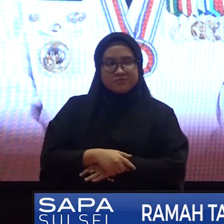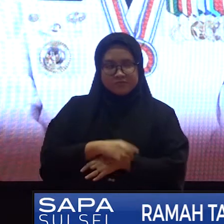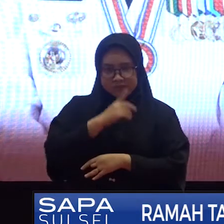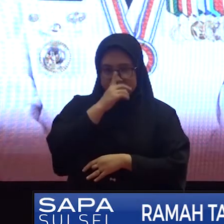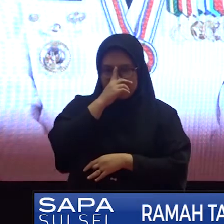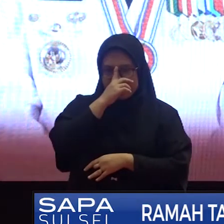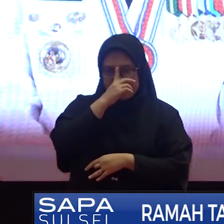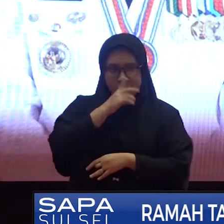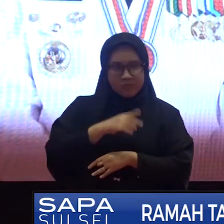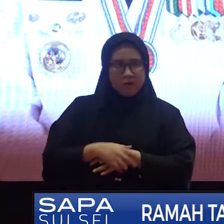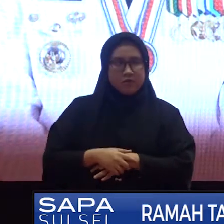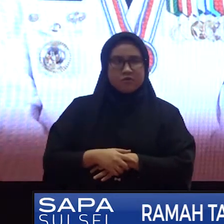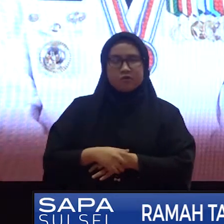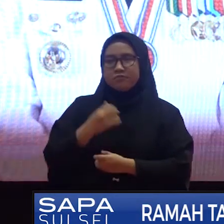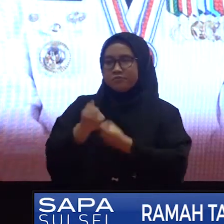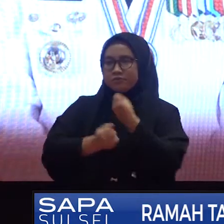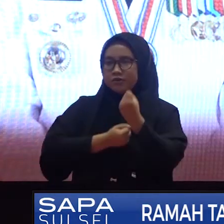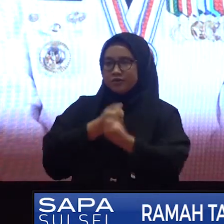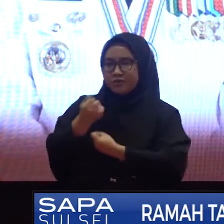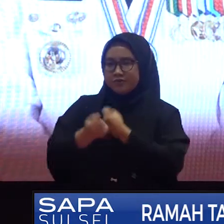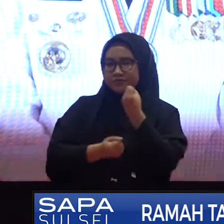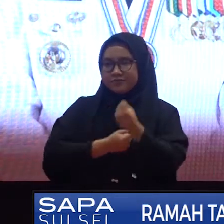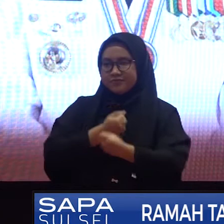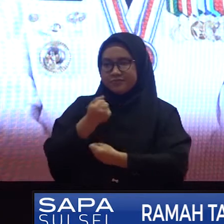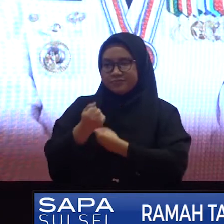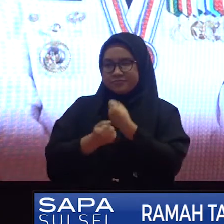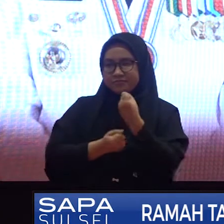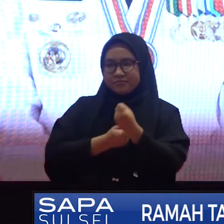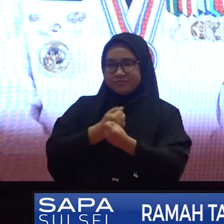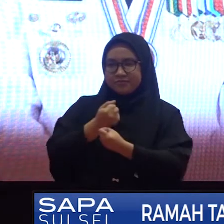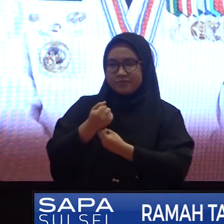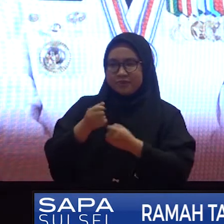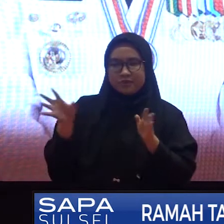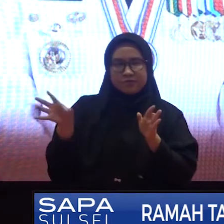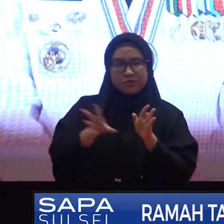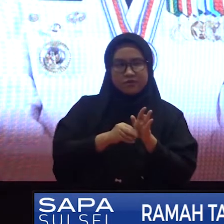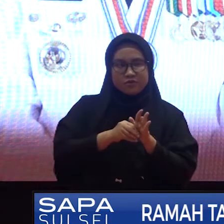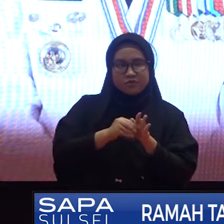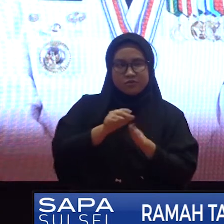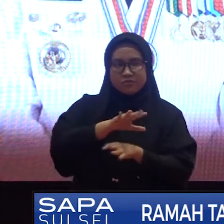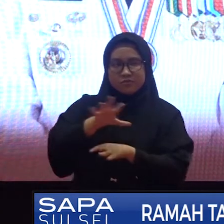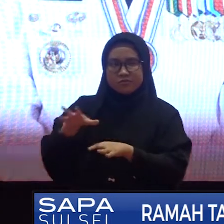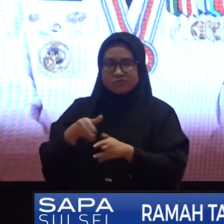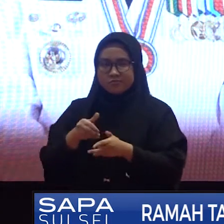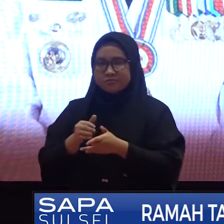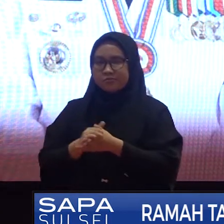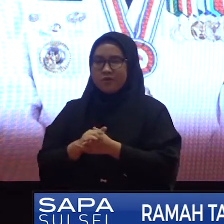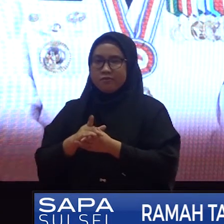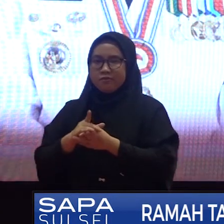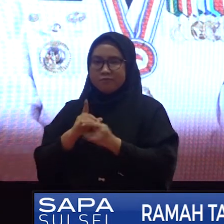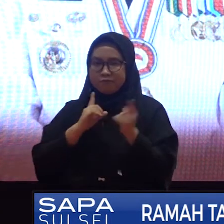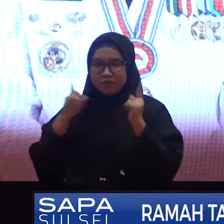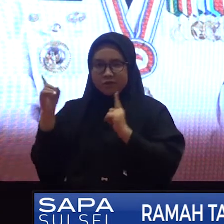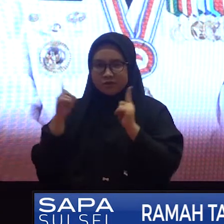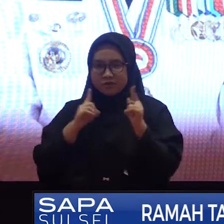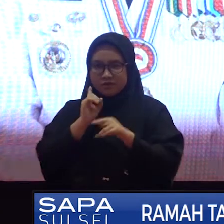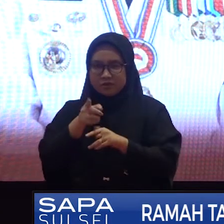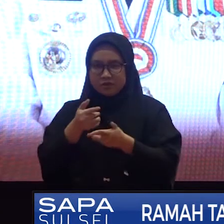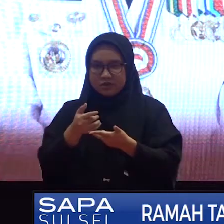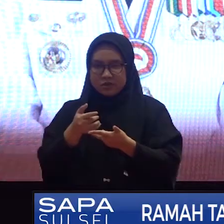ada perjuangan politik ya tanpa bermaksud Apakah di sini bukan masuk politik tapi ini memang